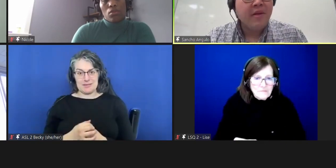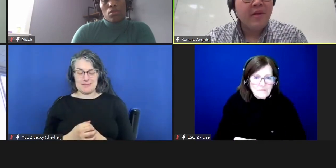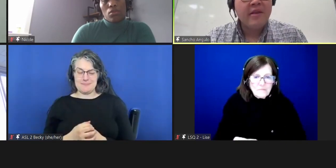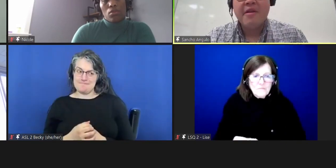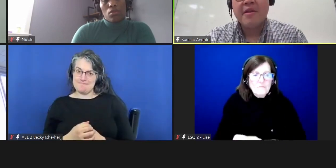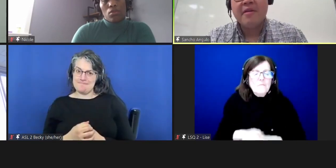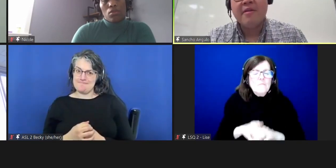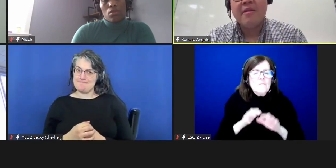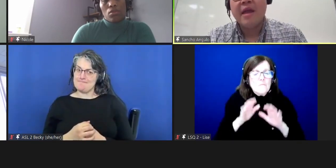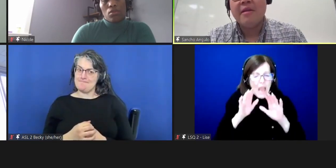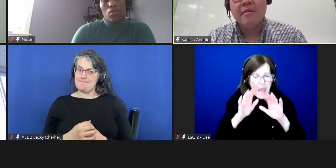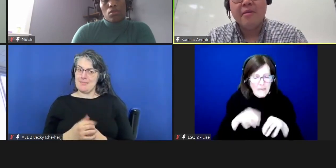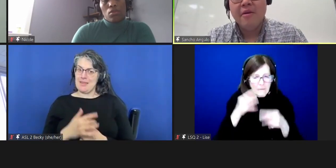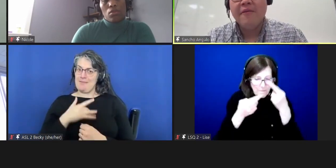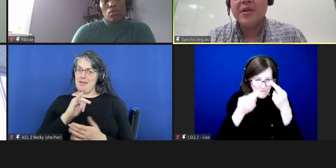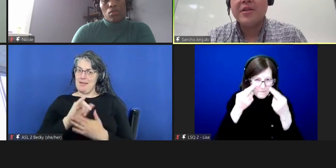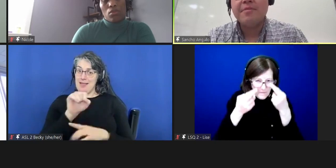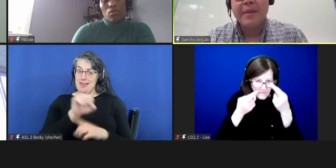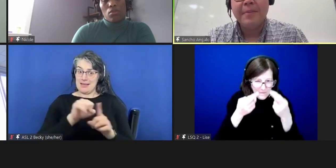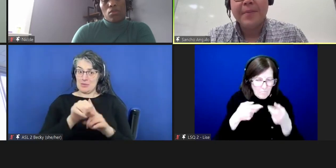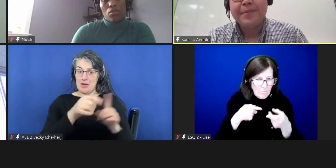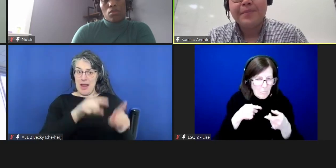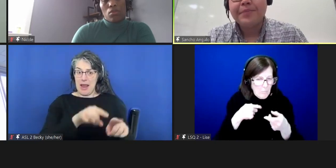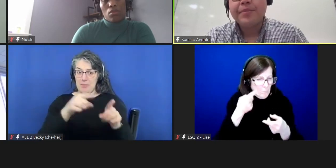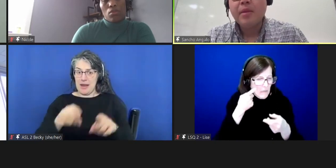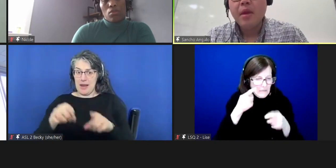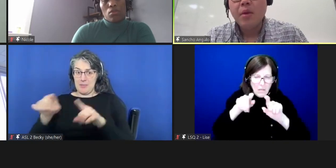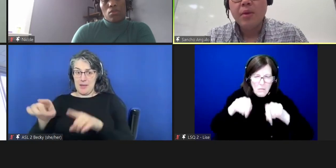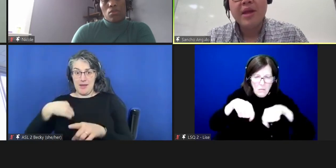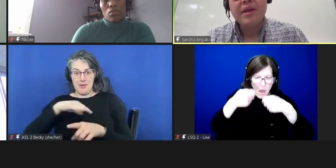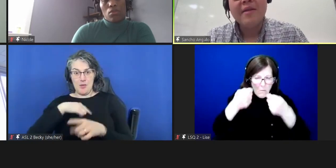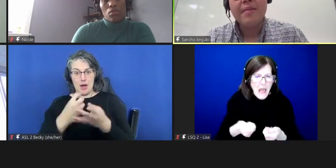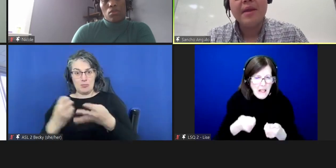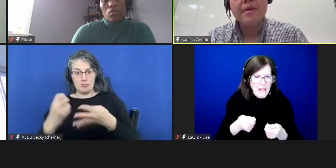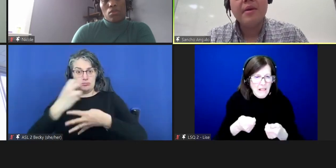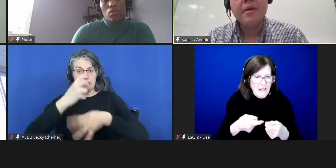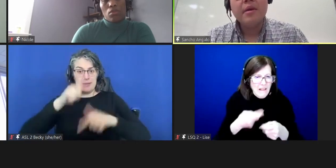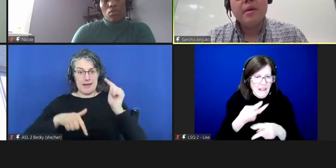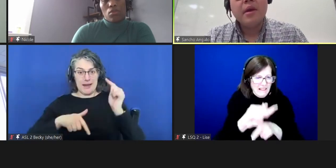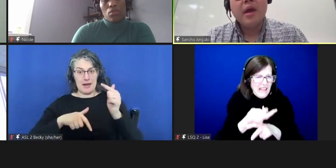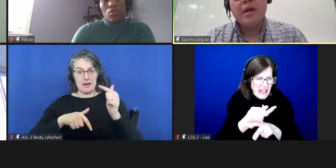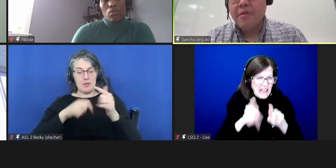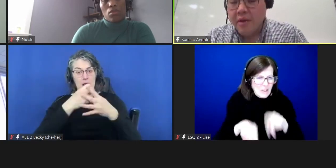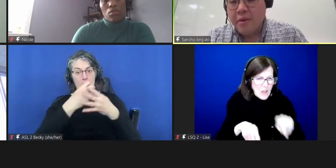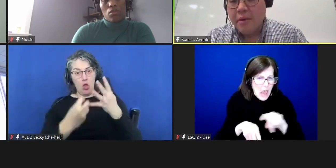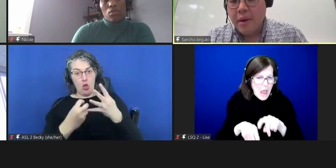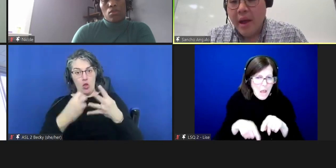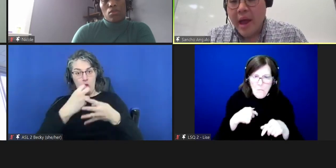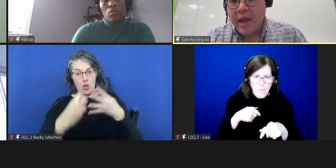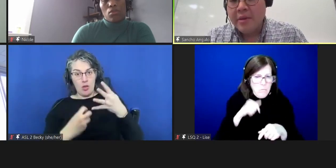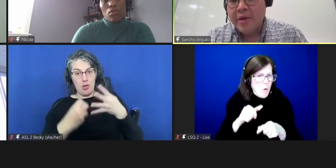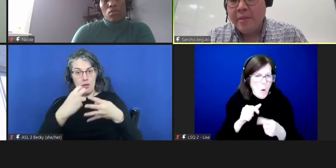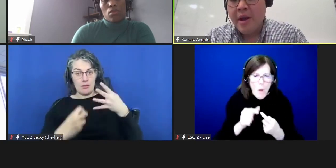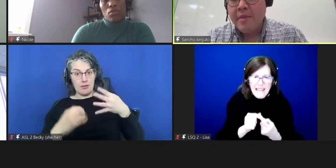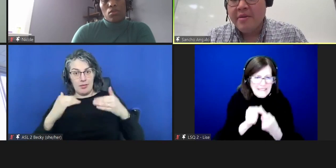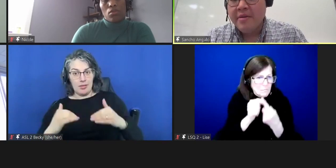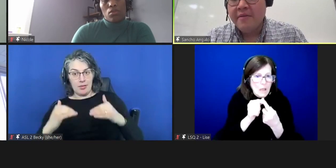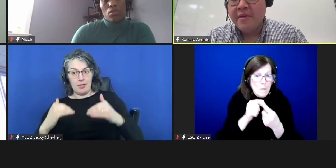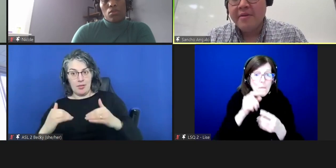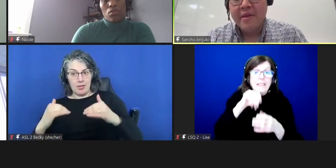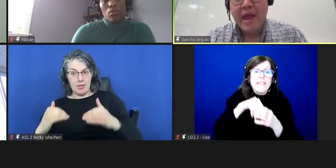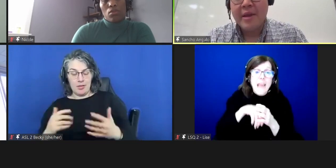que c'était sans doute quelque chose de très commun, d'ordinaire, d'être traité comme ça, que je n'étais pas un cas exceptionnel au sein de la fonction publique,